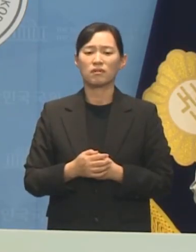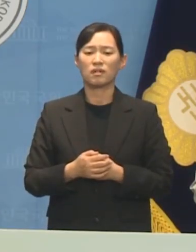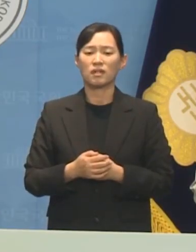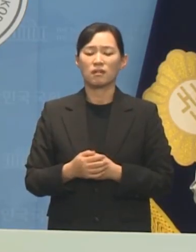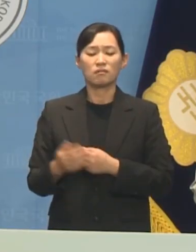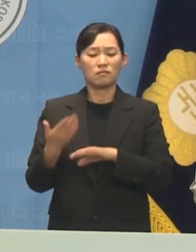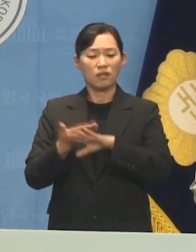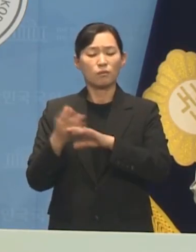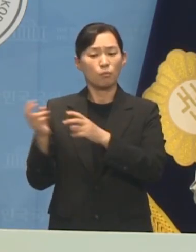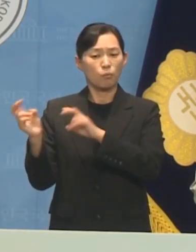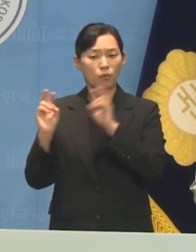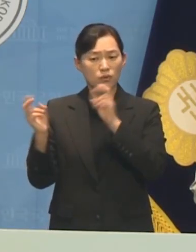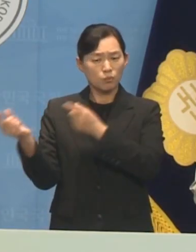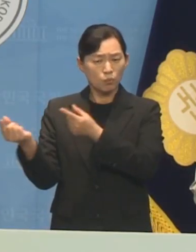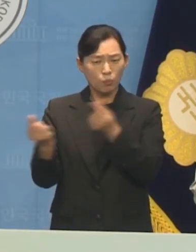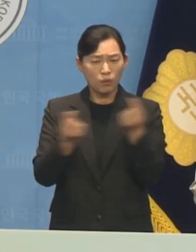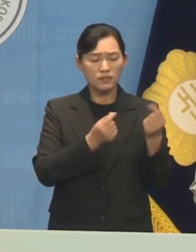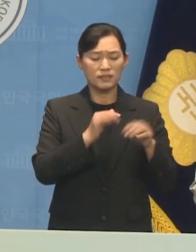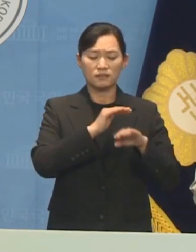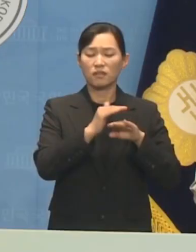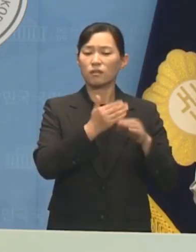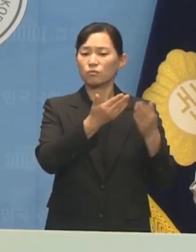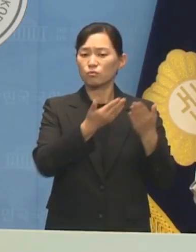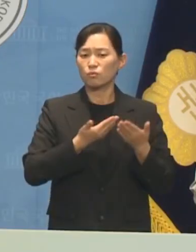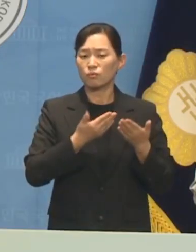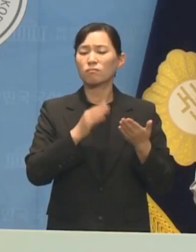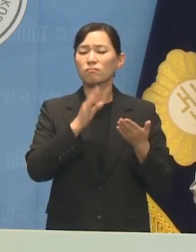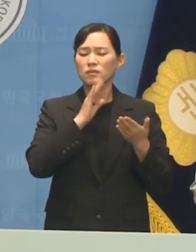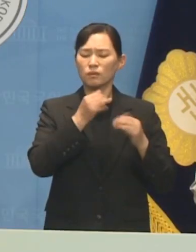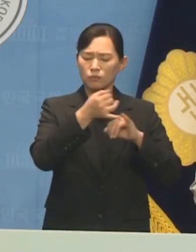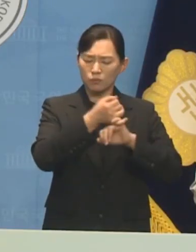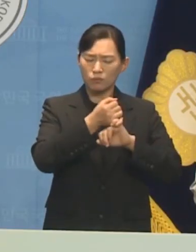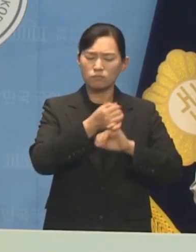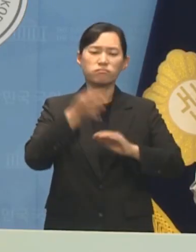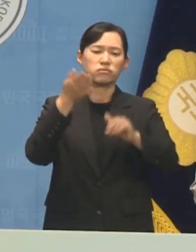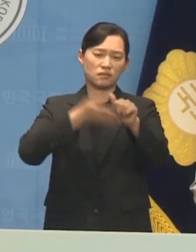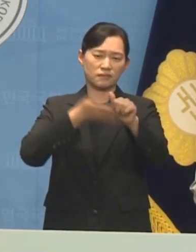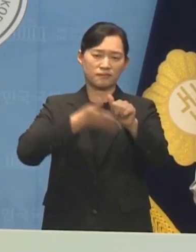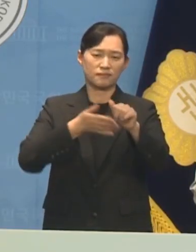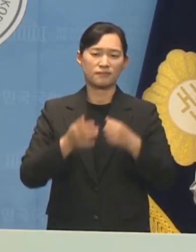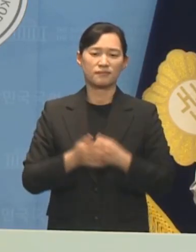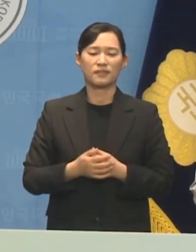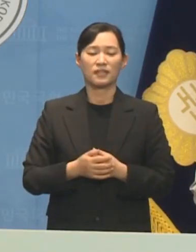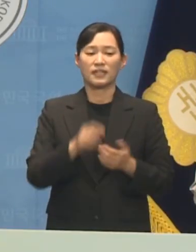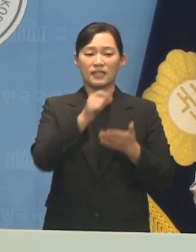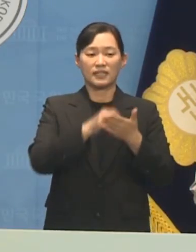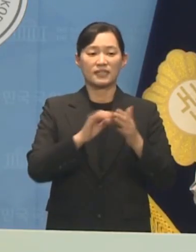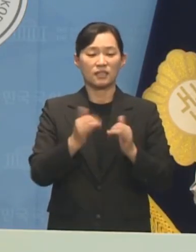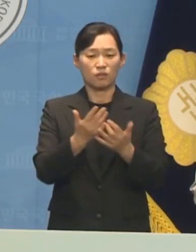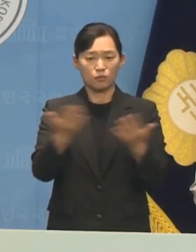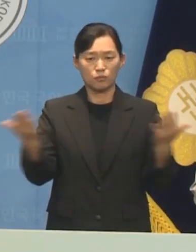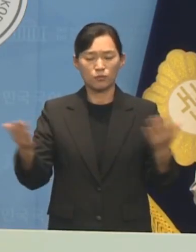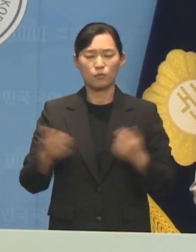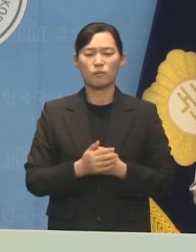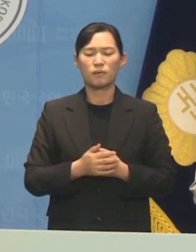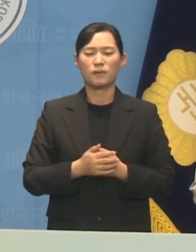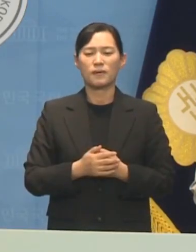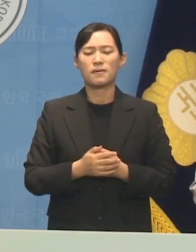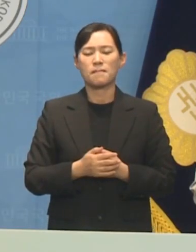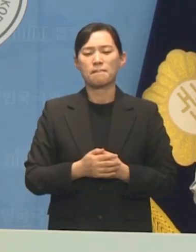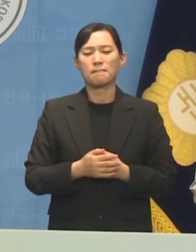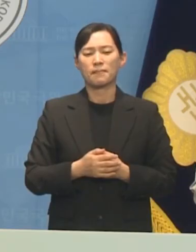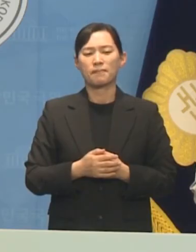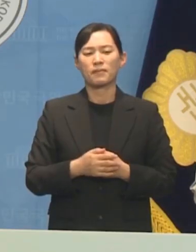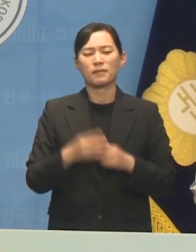하고 있는 대로 차량 지급을 반드시 해주실 것을 요청을 드리고 우리 기자님들께서도 이런 것은 바로 잡을 수 있도록